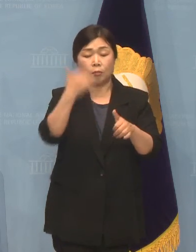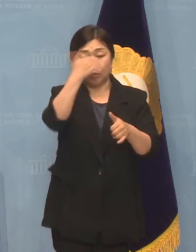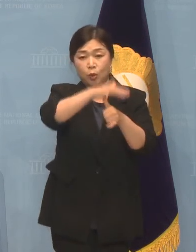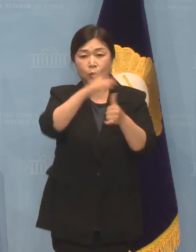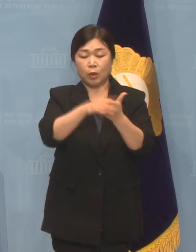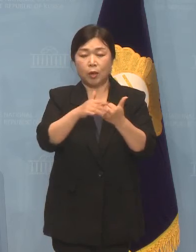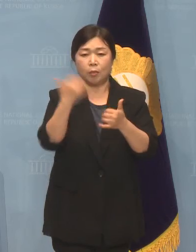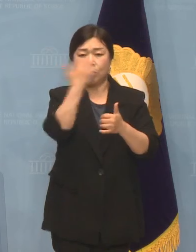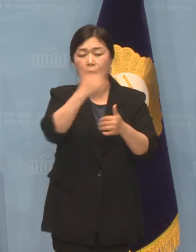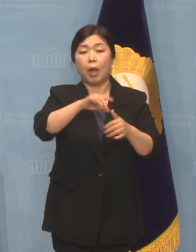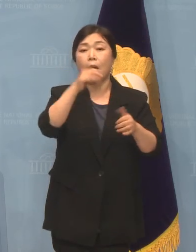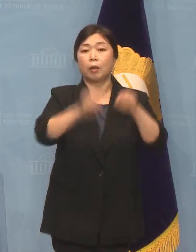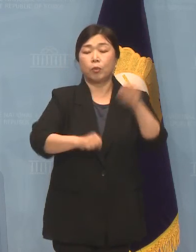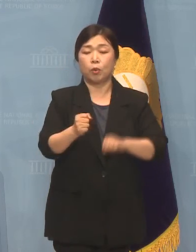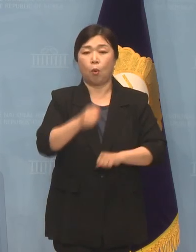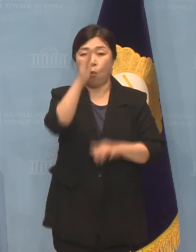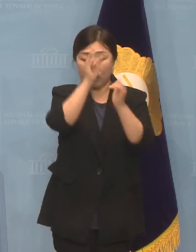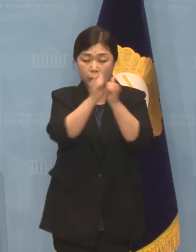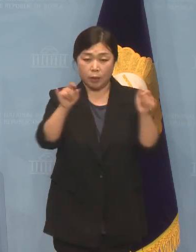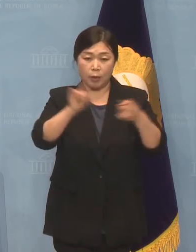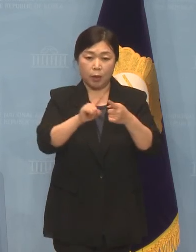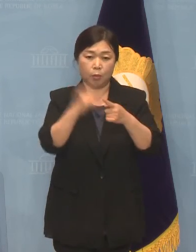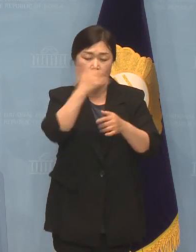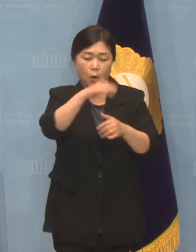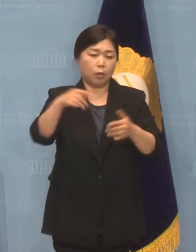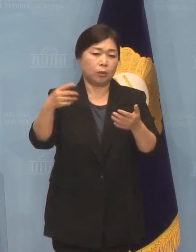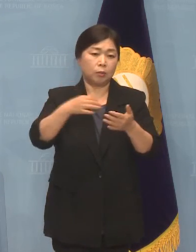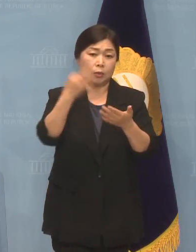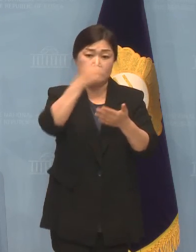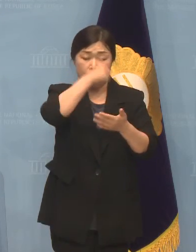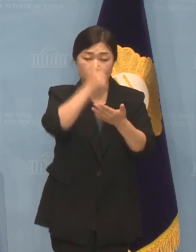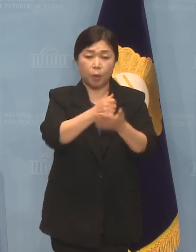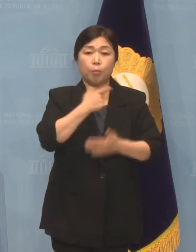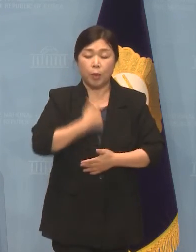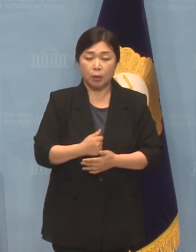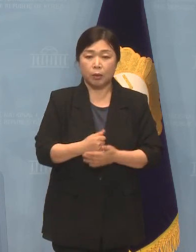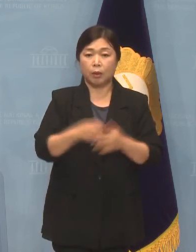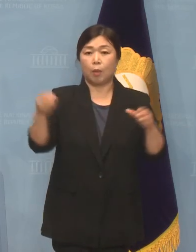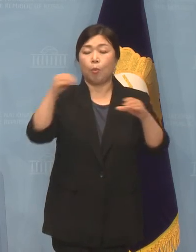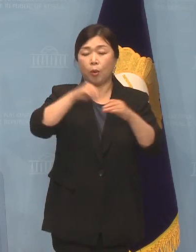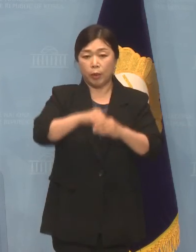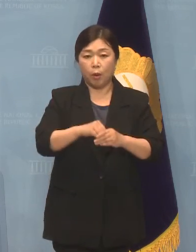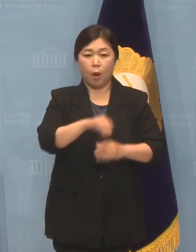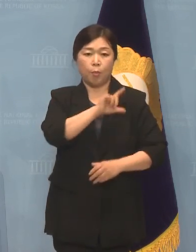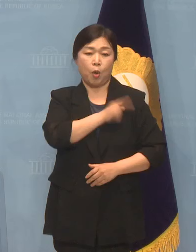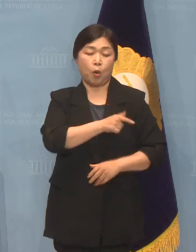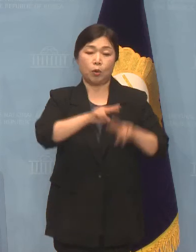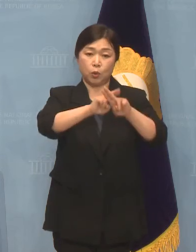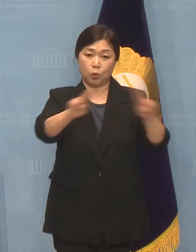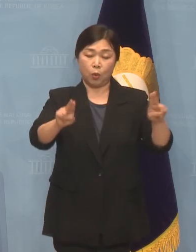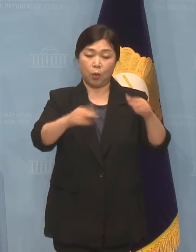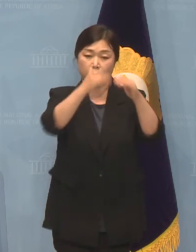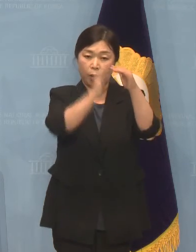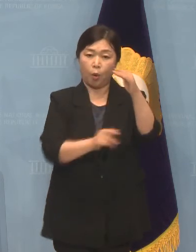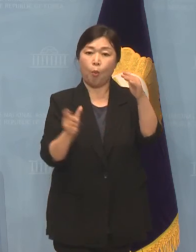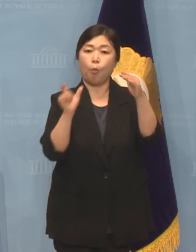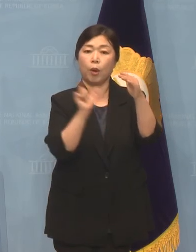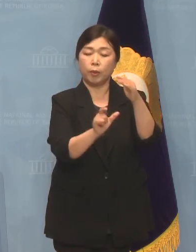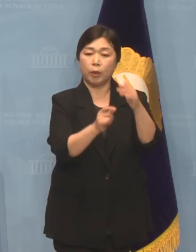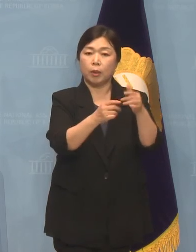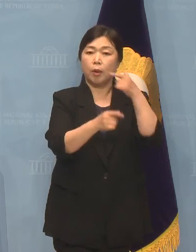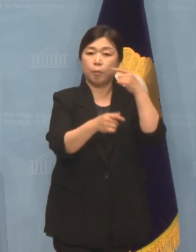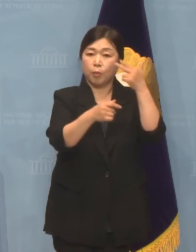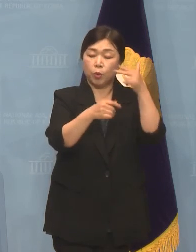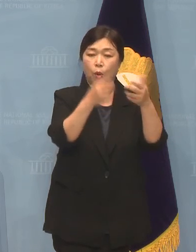행위, 환자에 대한 성적 착취 등의 중범죄로 처벌받은 경우도 면허 취소 사유로 포함하고 있는 미국